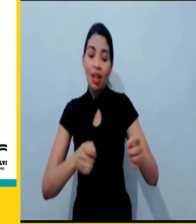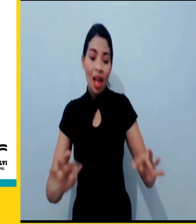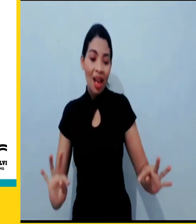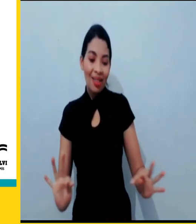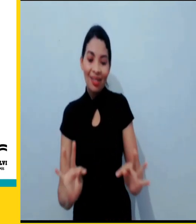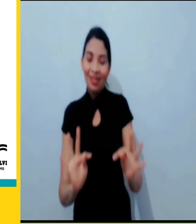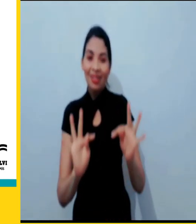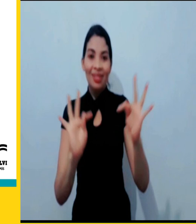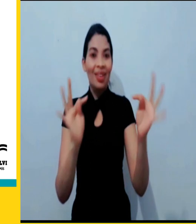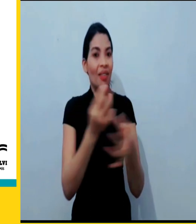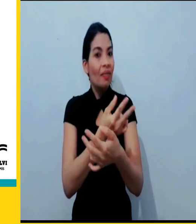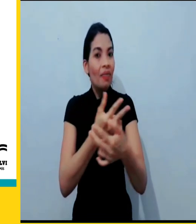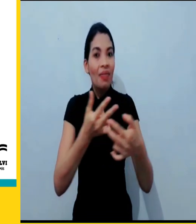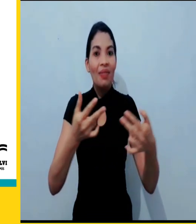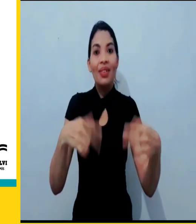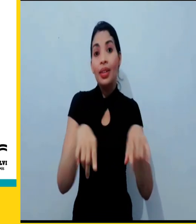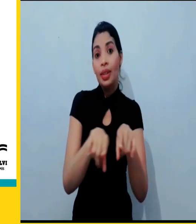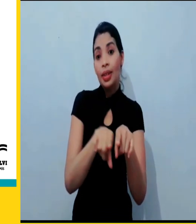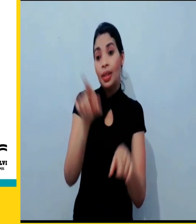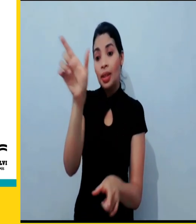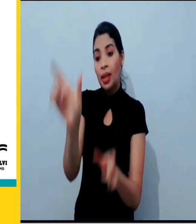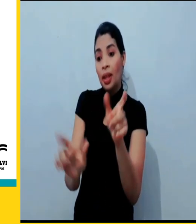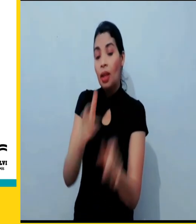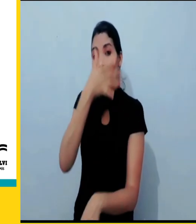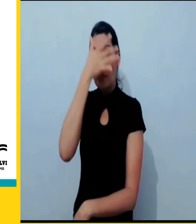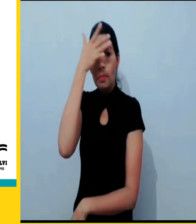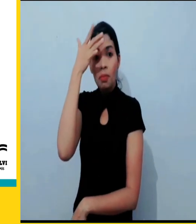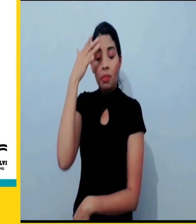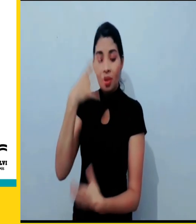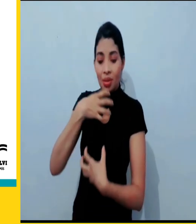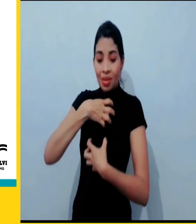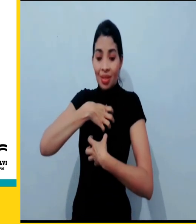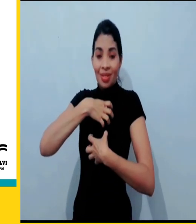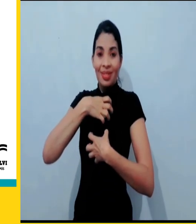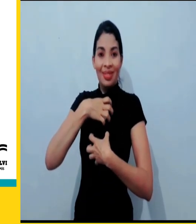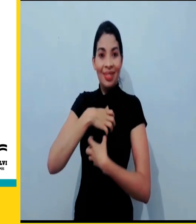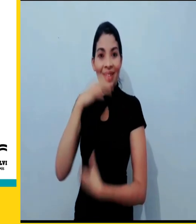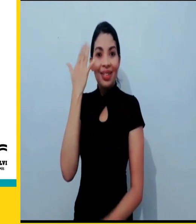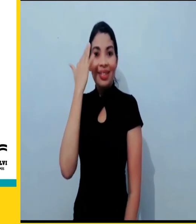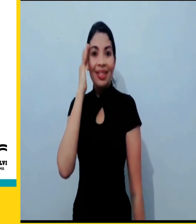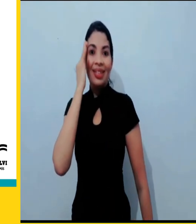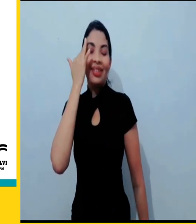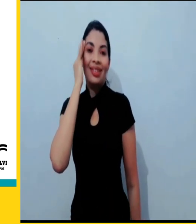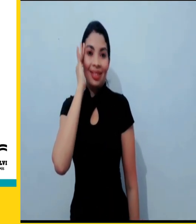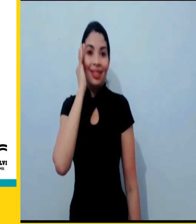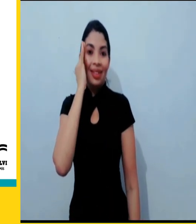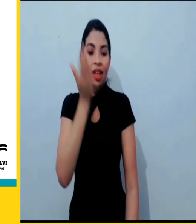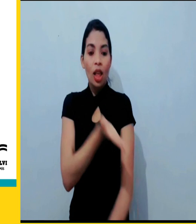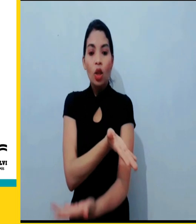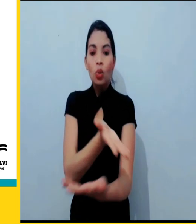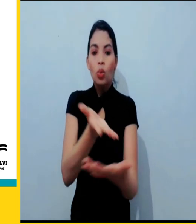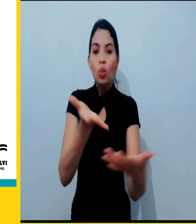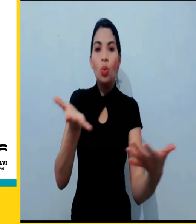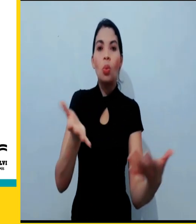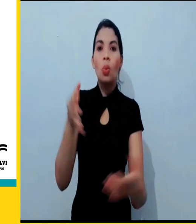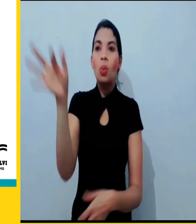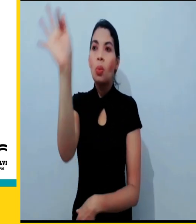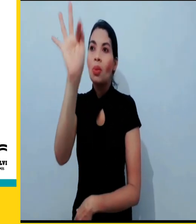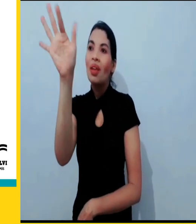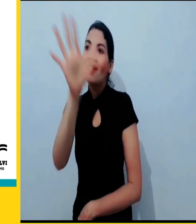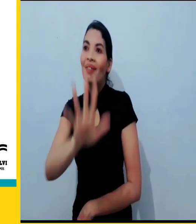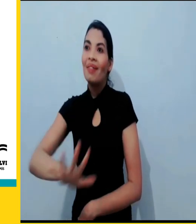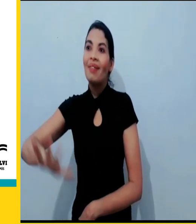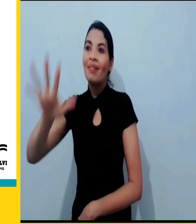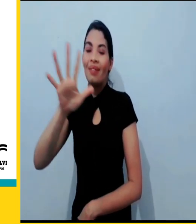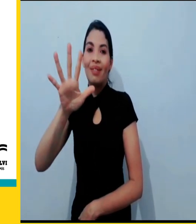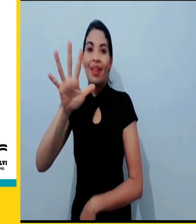novas tecnologias, a conscientização e sensibilização de todos, tanto as esferas